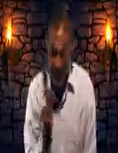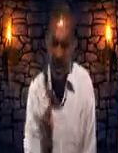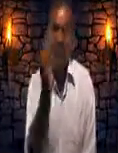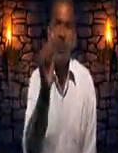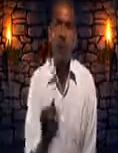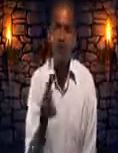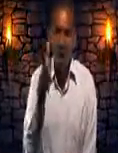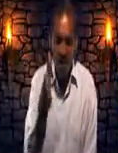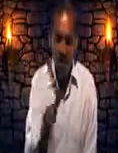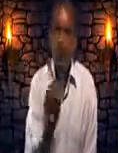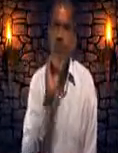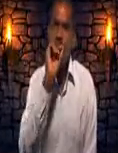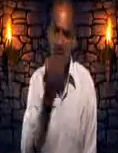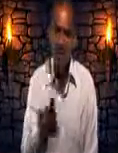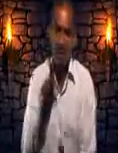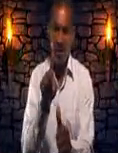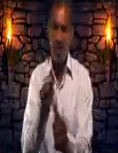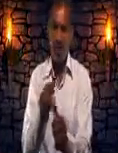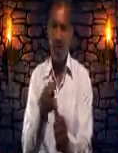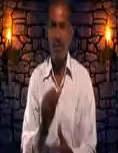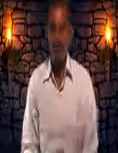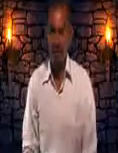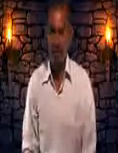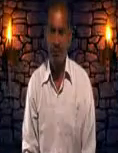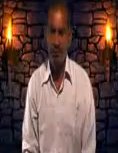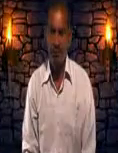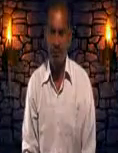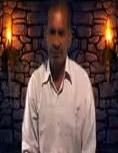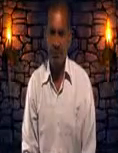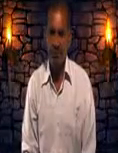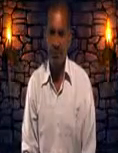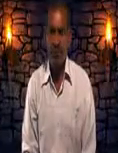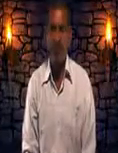கேளுங்கள், இவனே சொல்லுவான் என்றார்கள்.